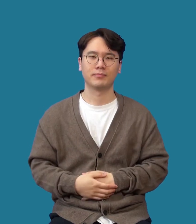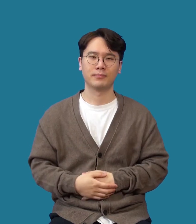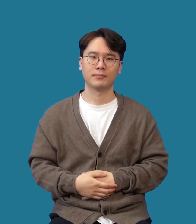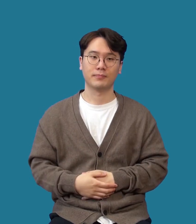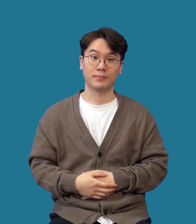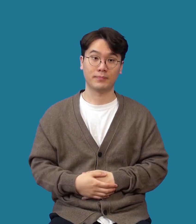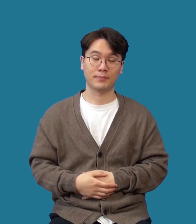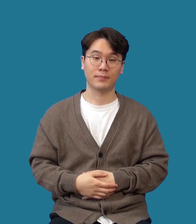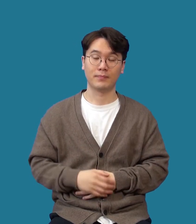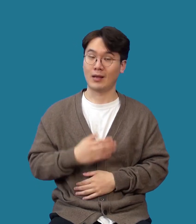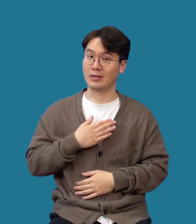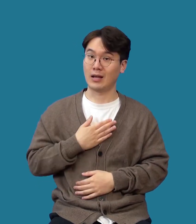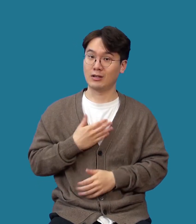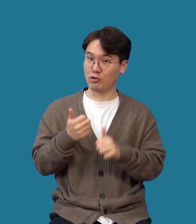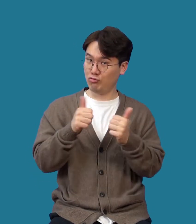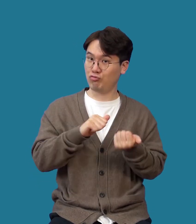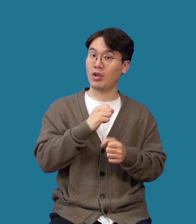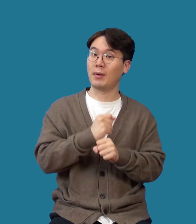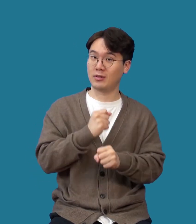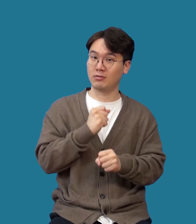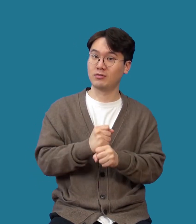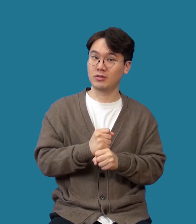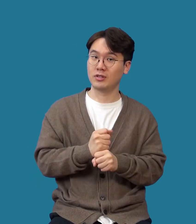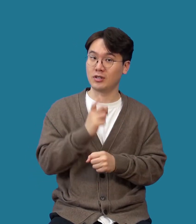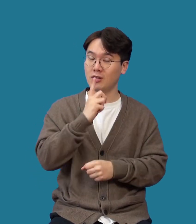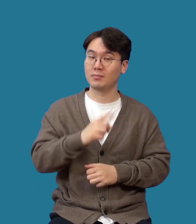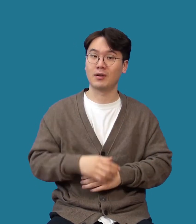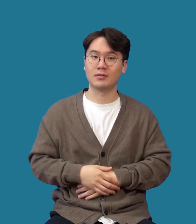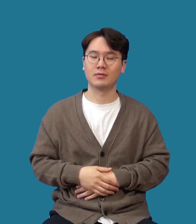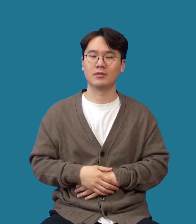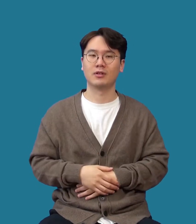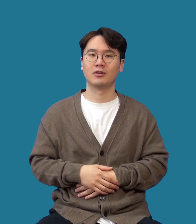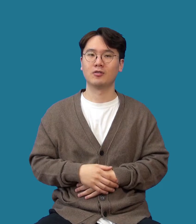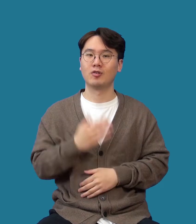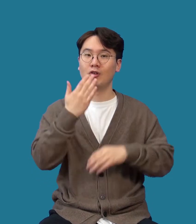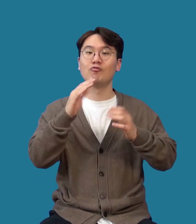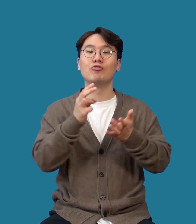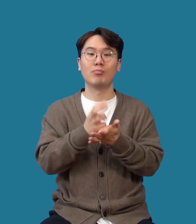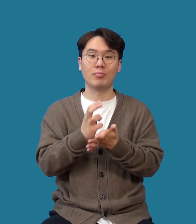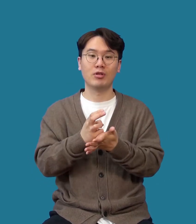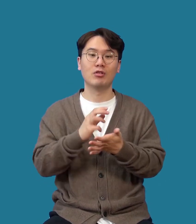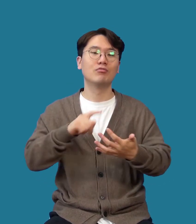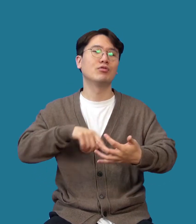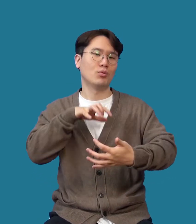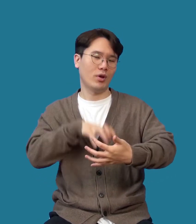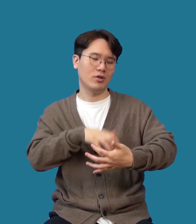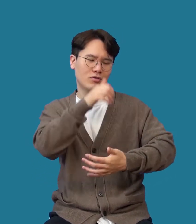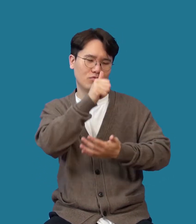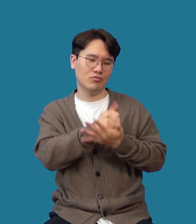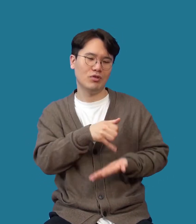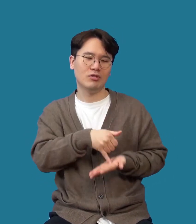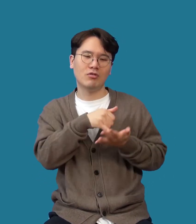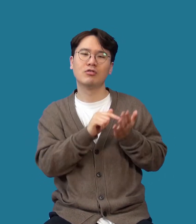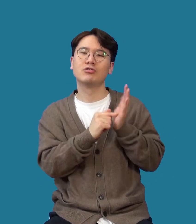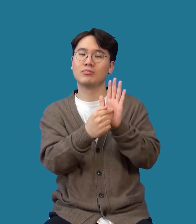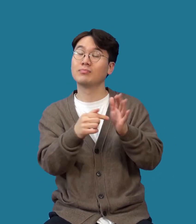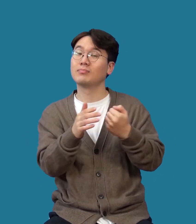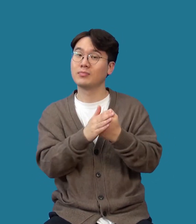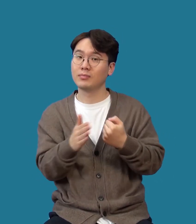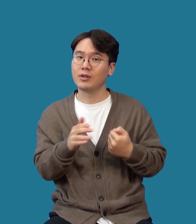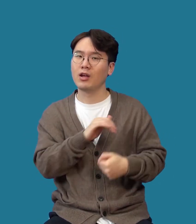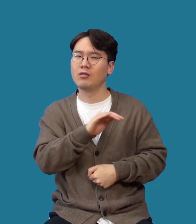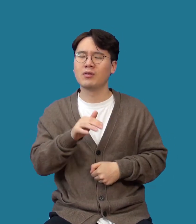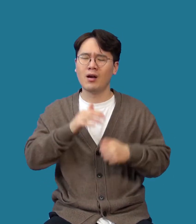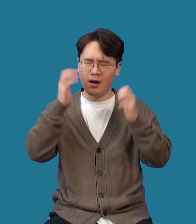나를 죽게 만들었으니 하는 말은 율법이 우리 속에 있는 죄성을 드러내 주기 때문에 우리가 괴로워서